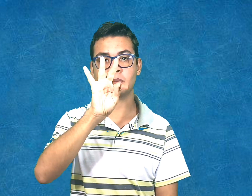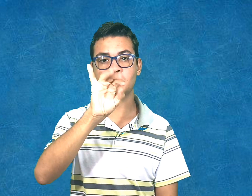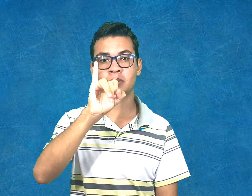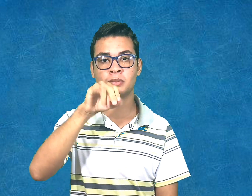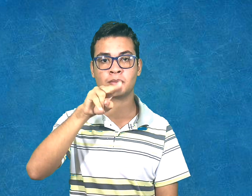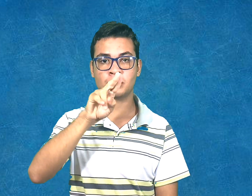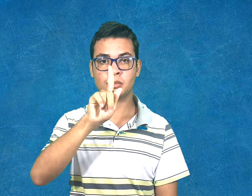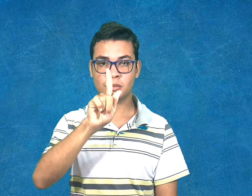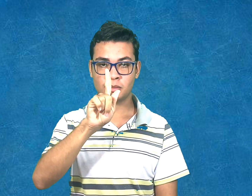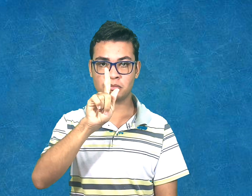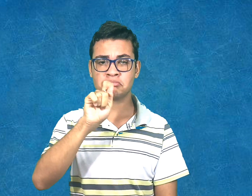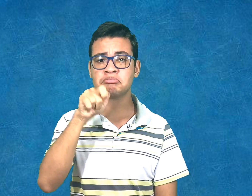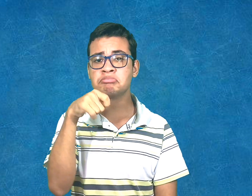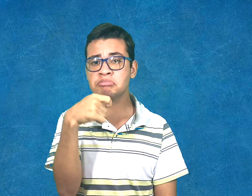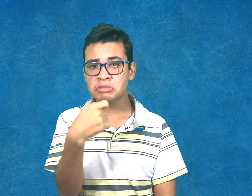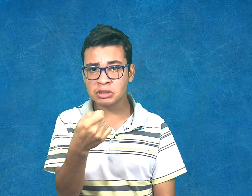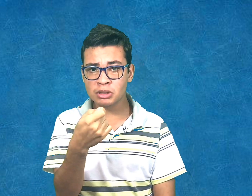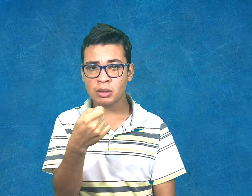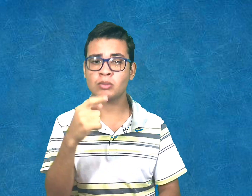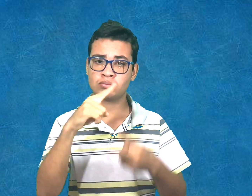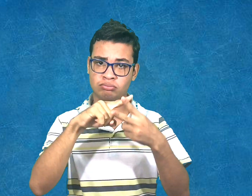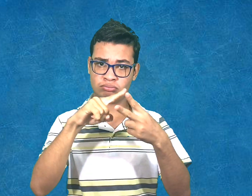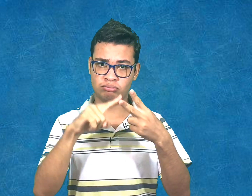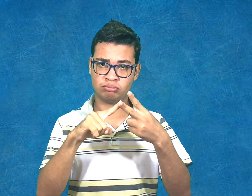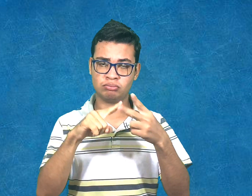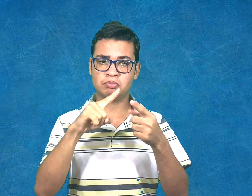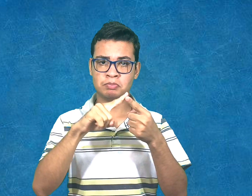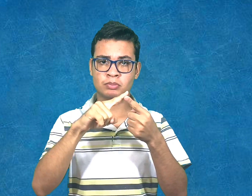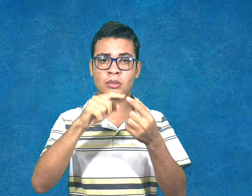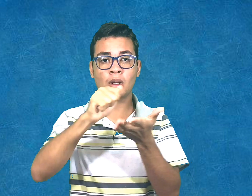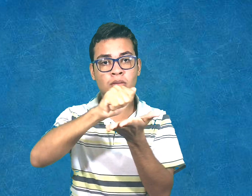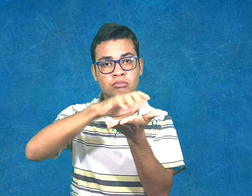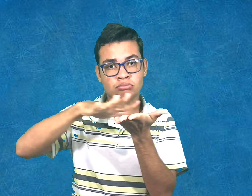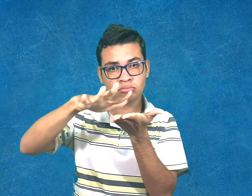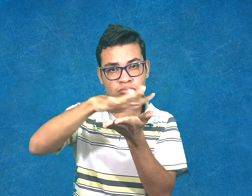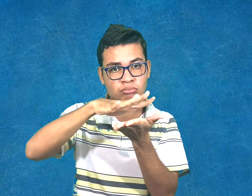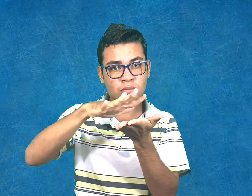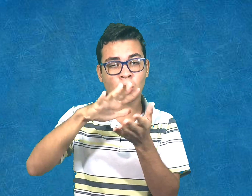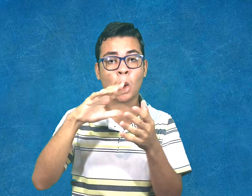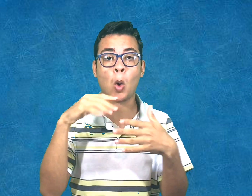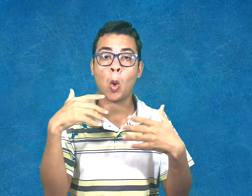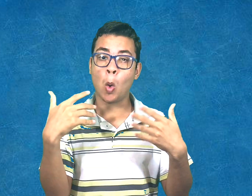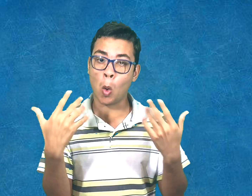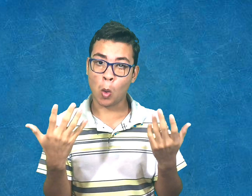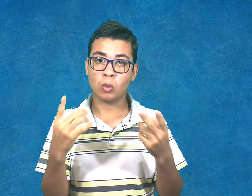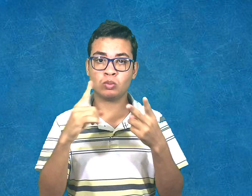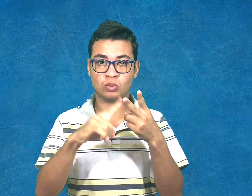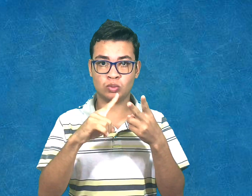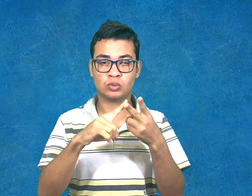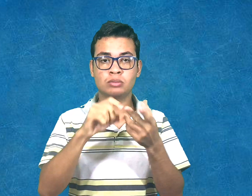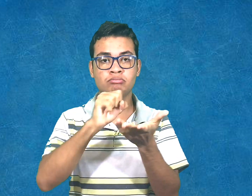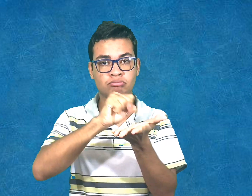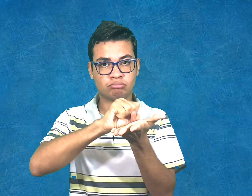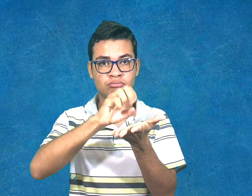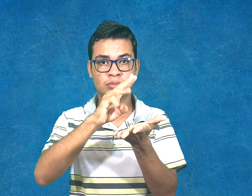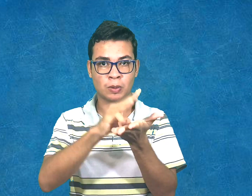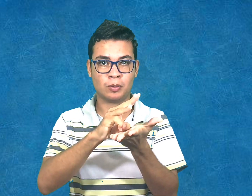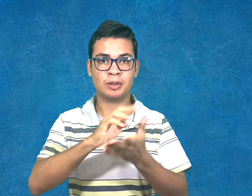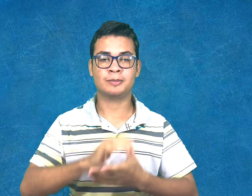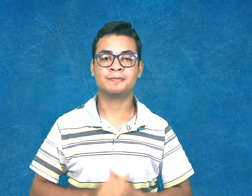Writing, cujos sinais são dois. Esse primeiro, ou pode ser assim também, Sign